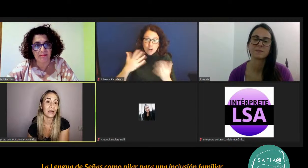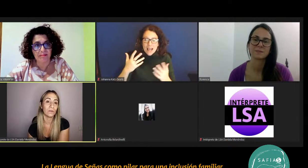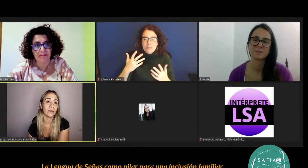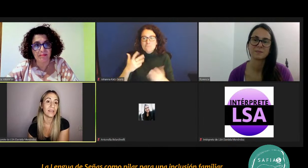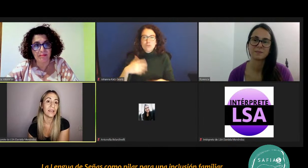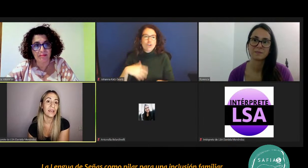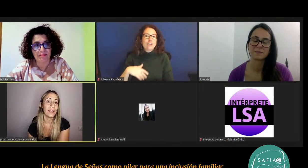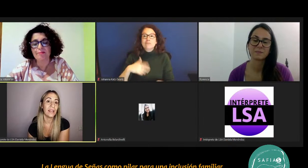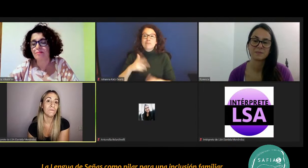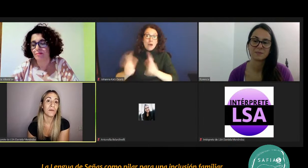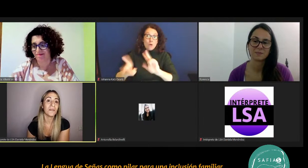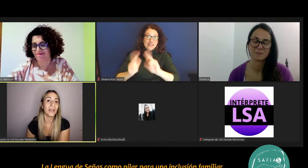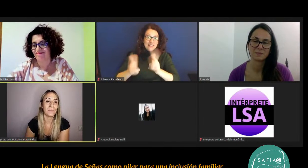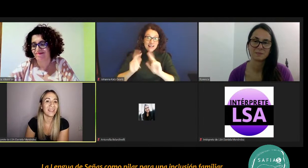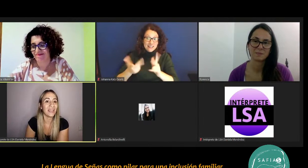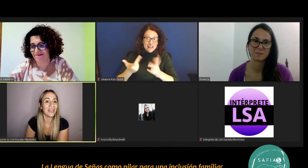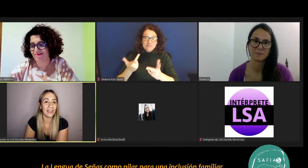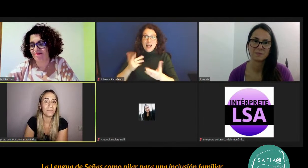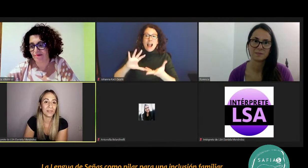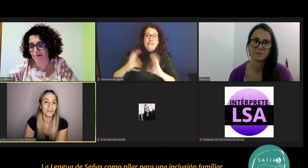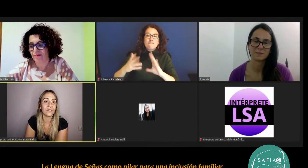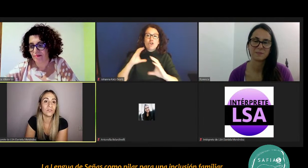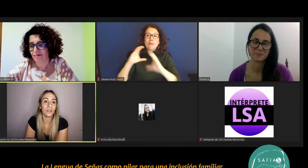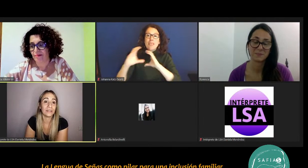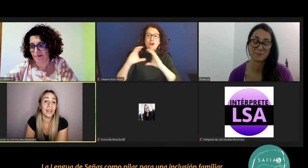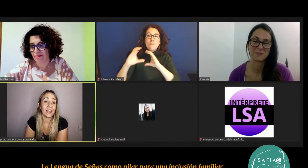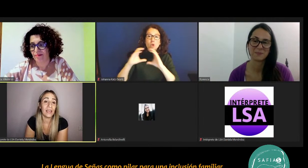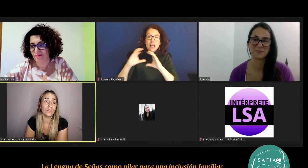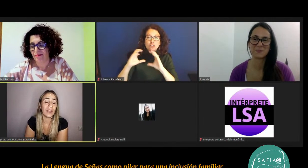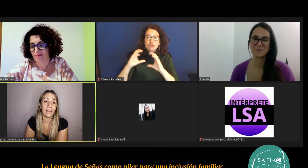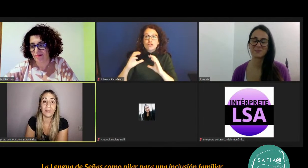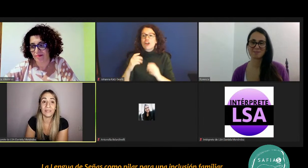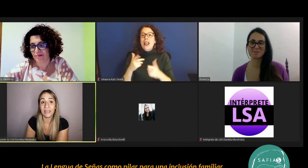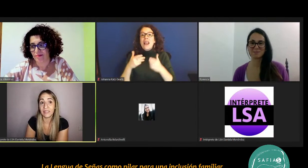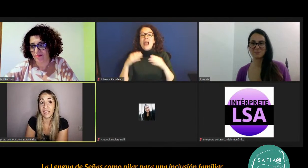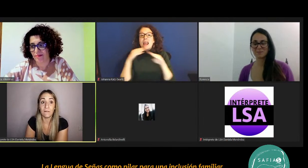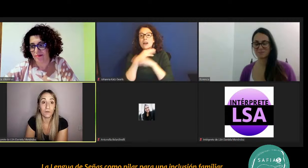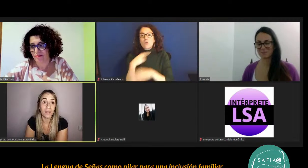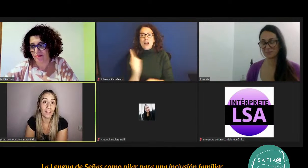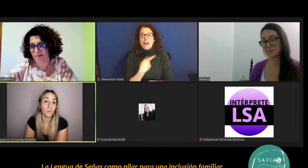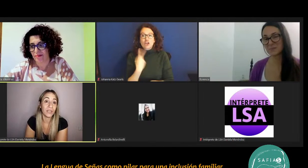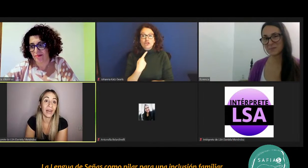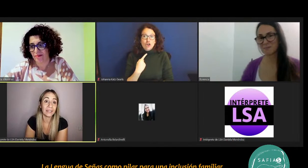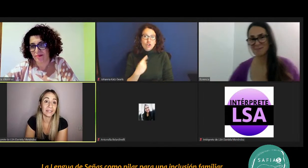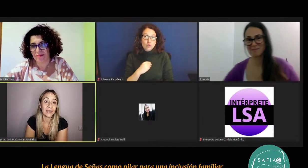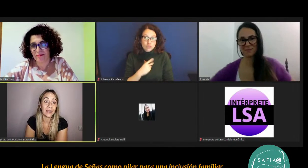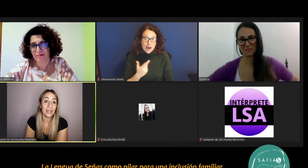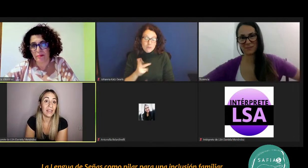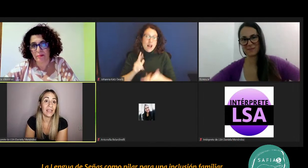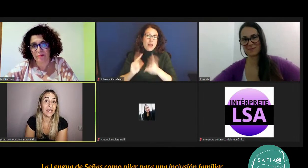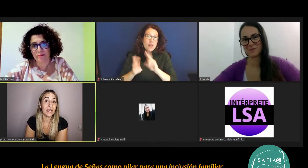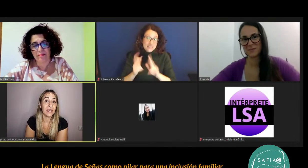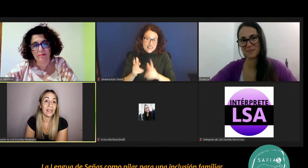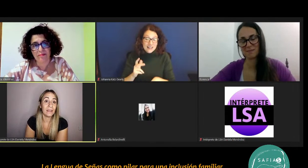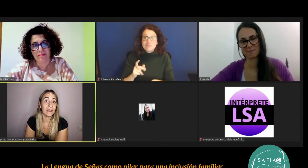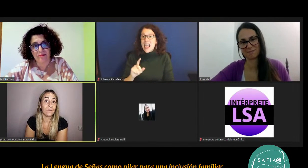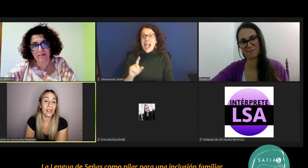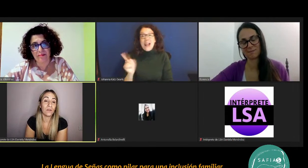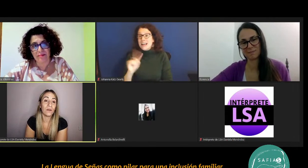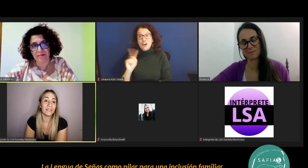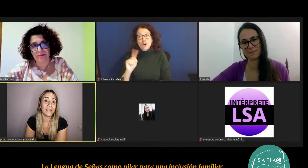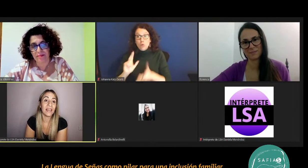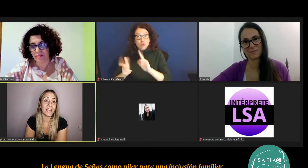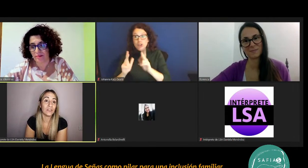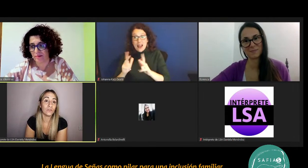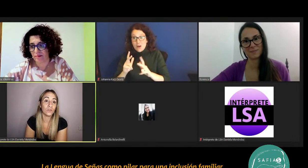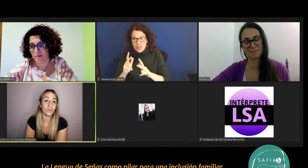es la forma de vida que practican las personas sordas. El uso de la lengua de señas, la forma de comunicarse, la